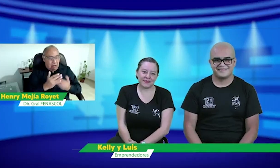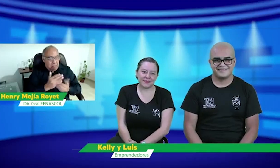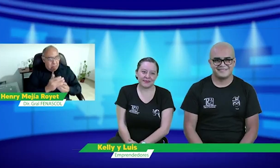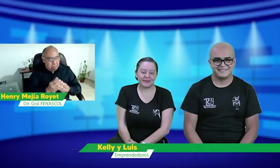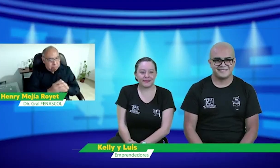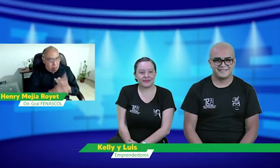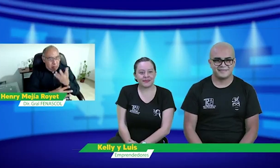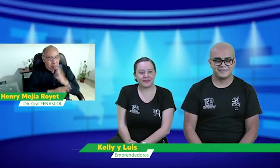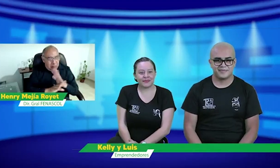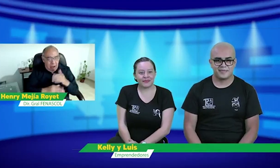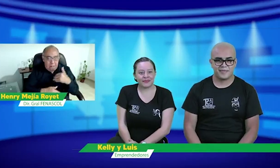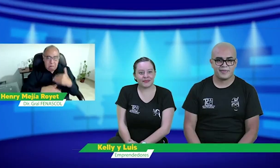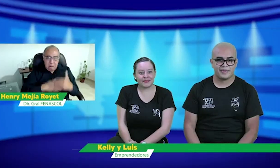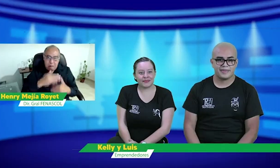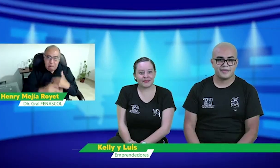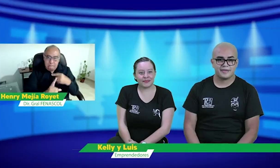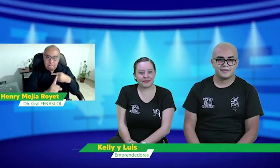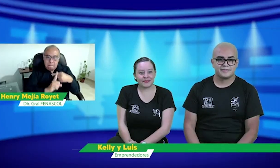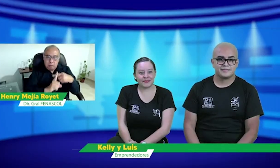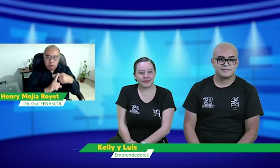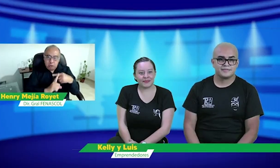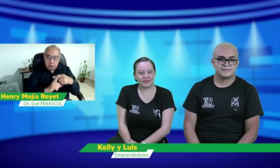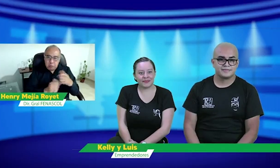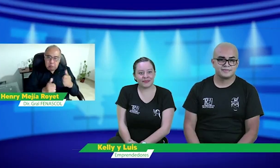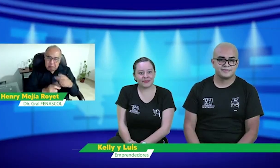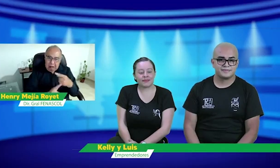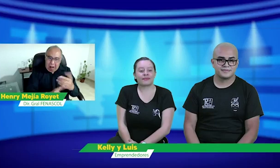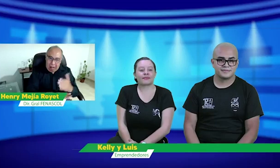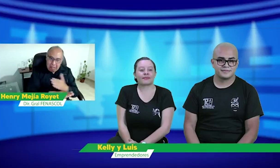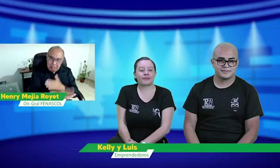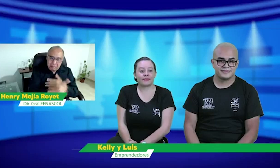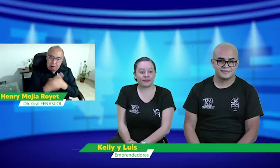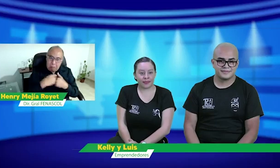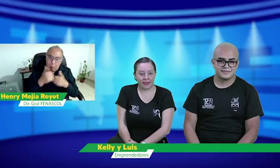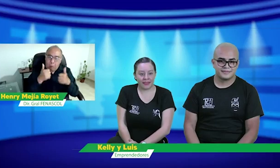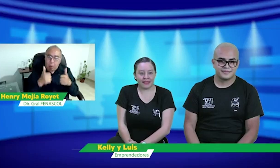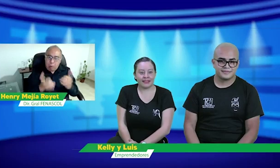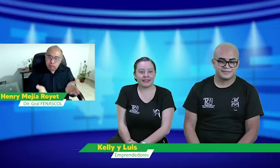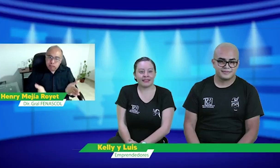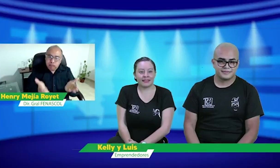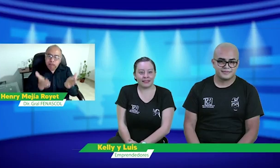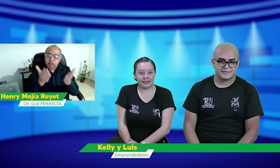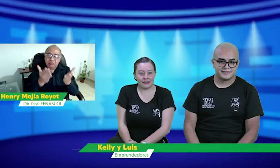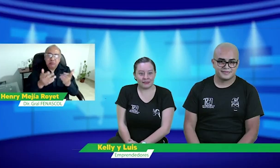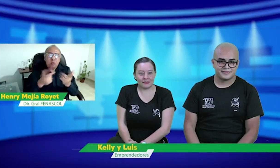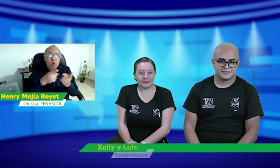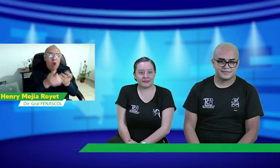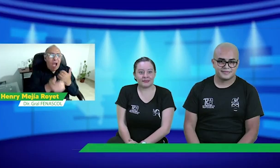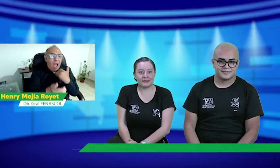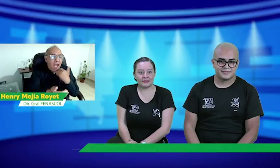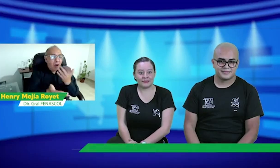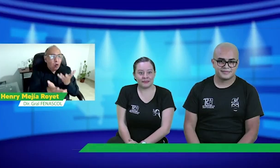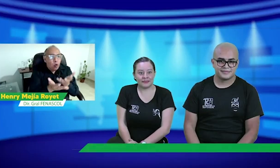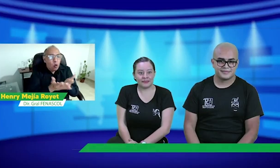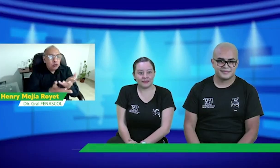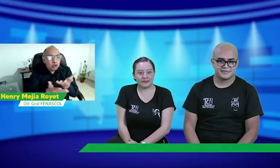Ok. Bueno, ustedes crearon su empresa, nos están contando que les está yendo bien, las cosas van bien.